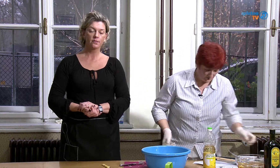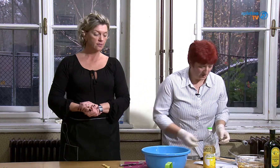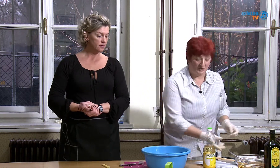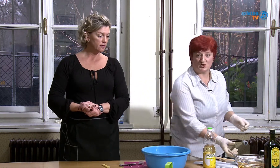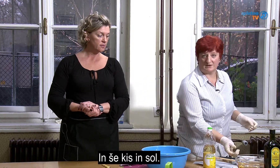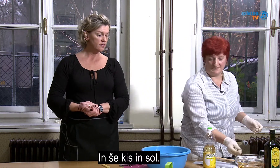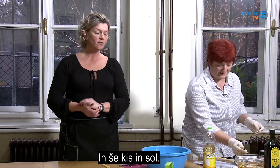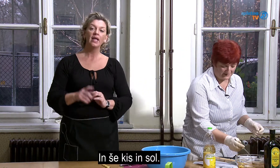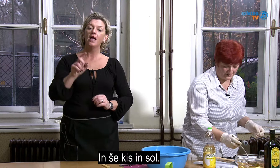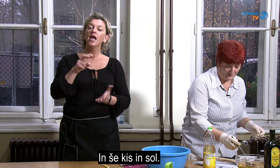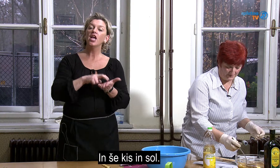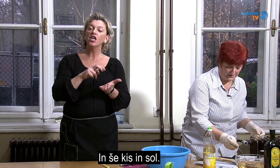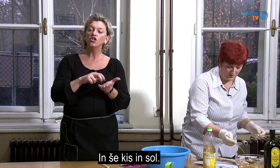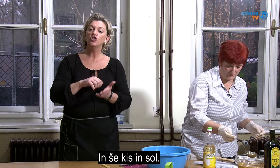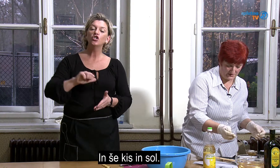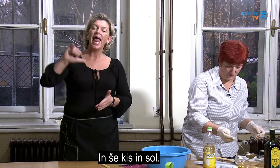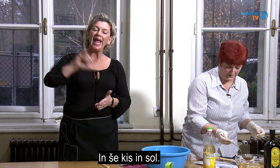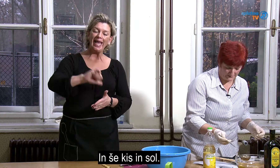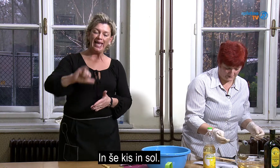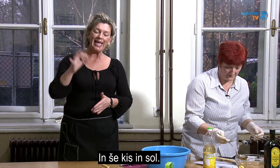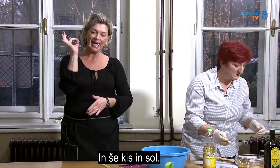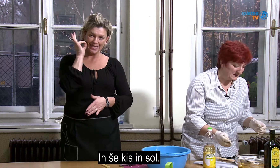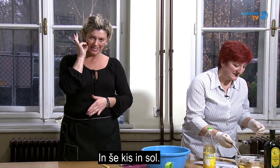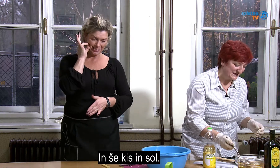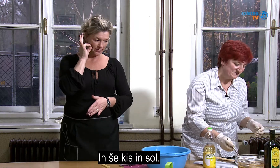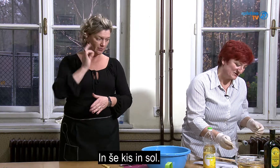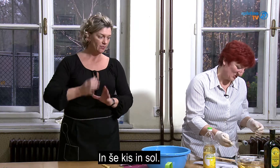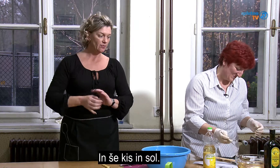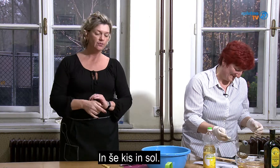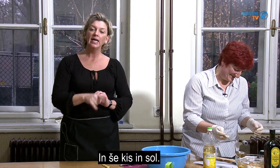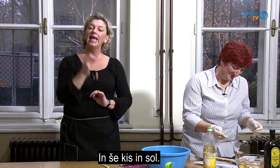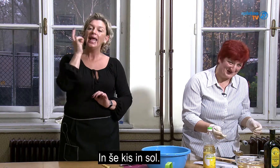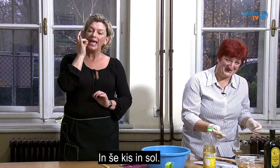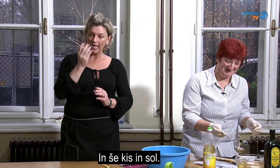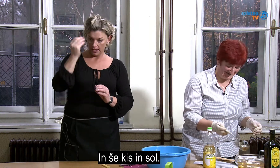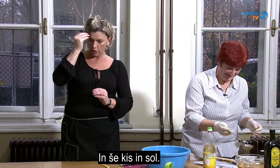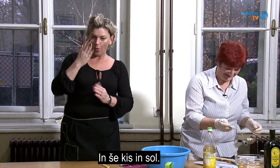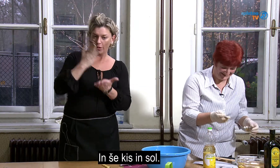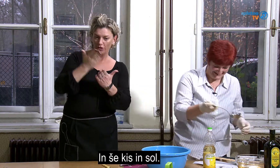In še kis, pa olje skupaj. Kis pa sol, se opravičujem.